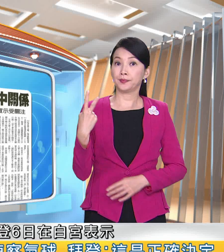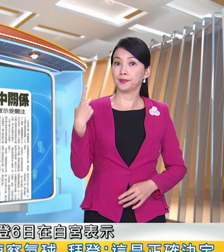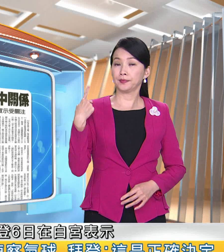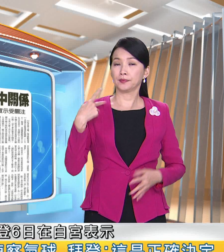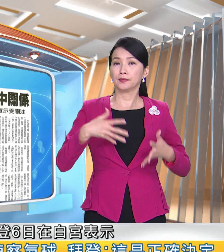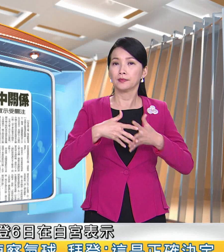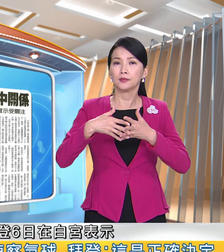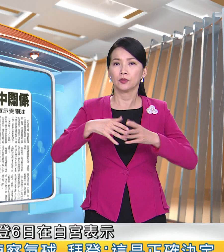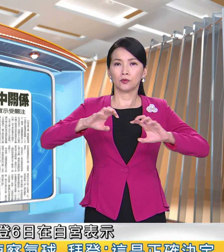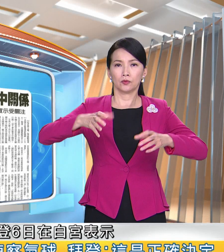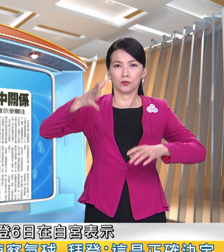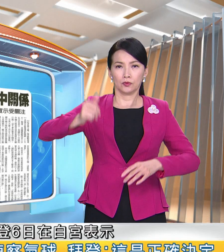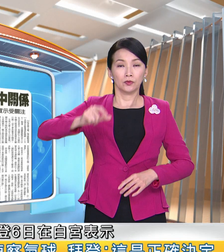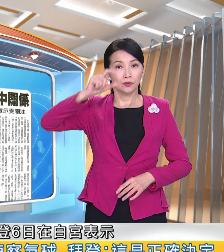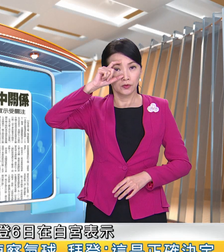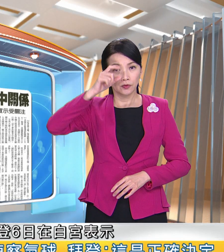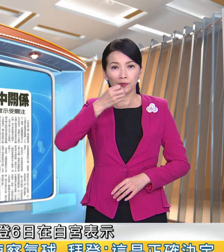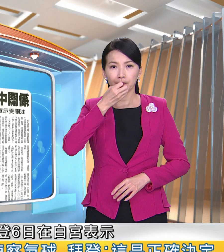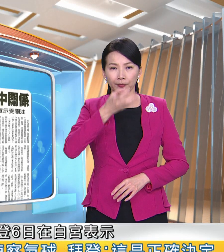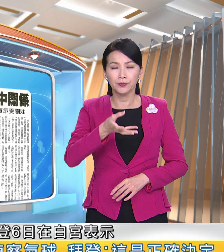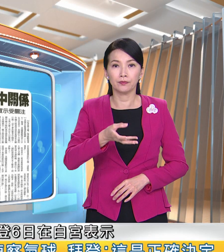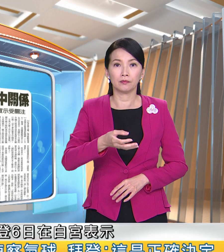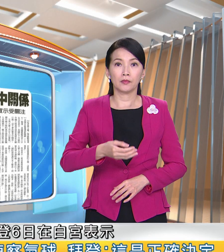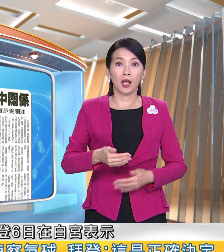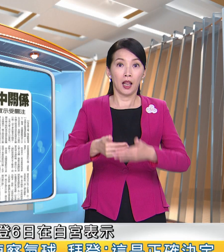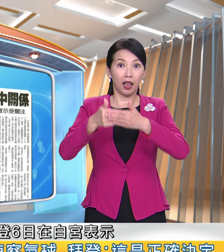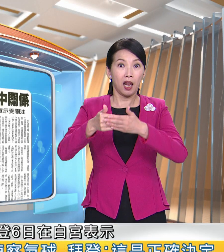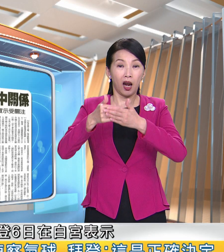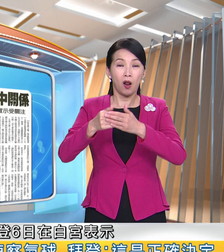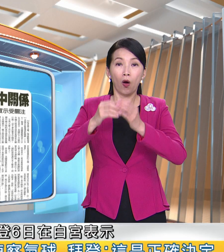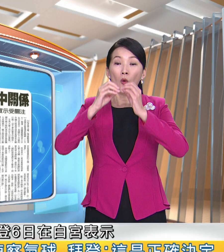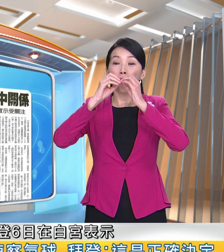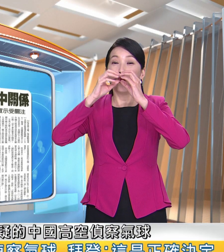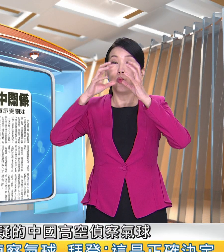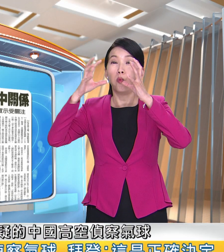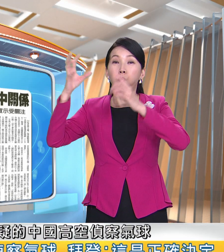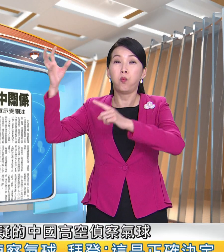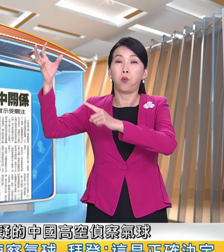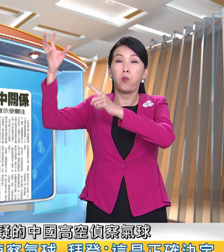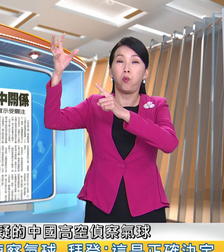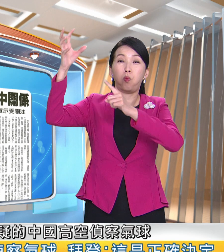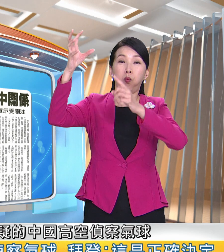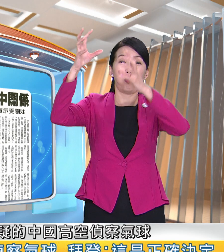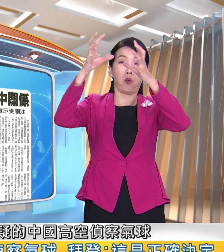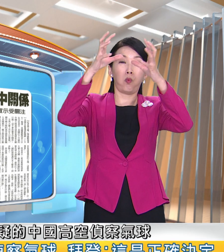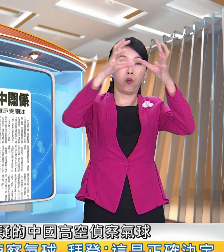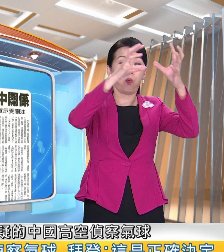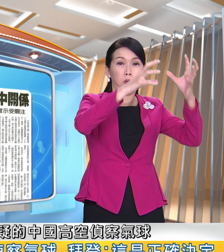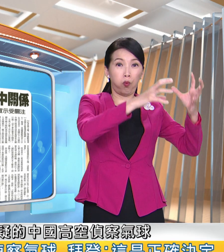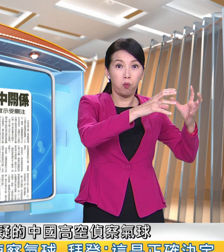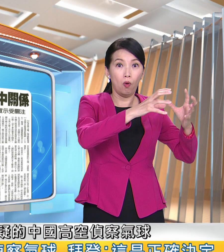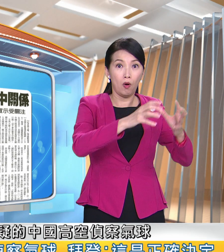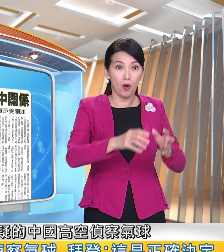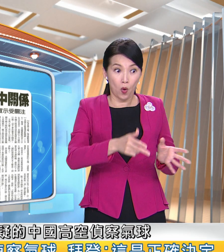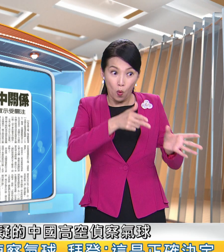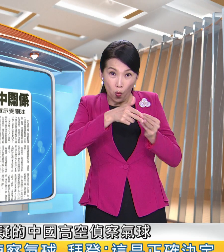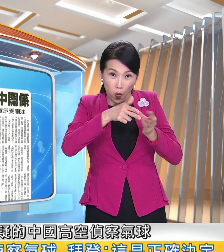美国总统拜登六日在白宫表示，美国打下可疑的中国高空侦